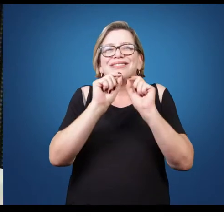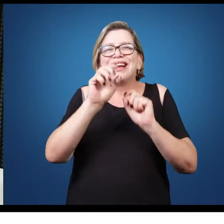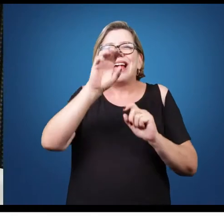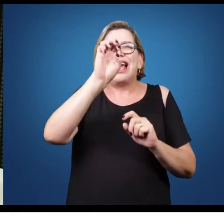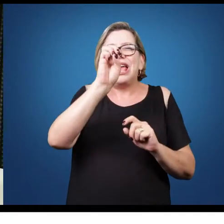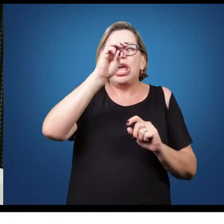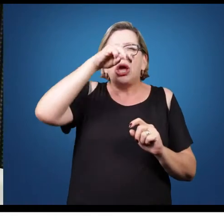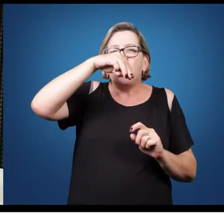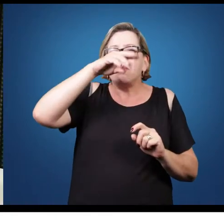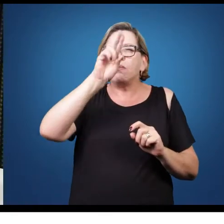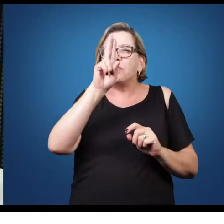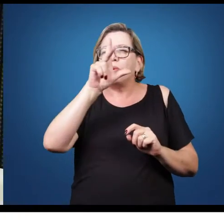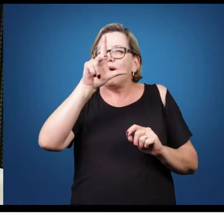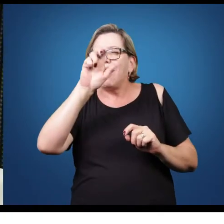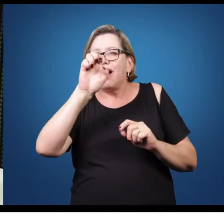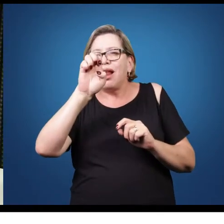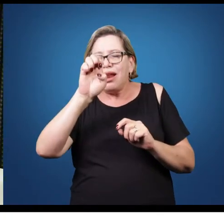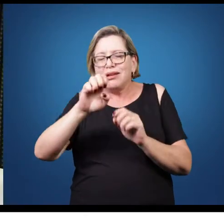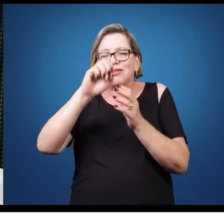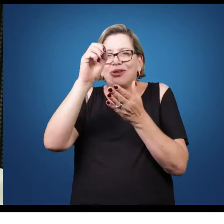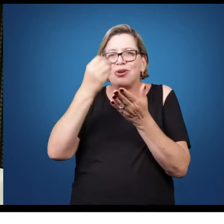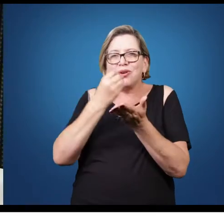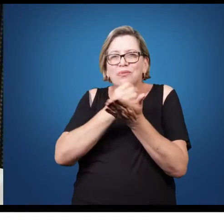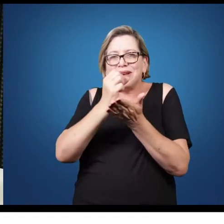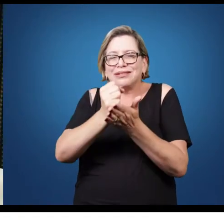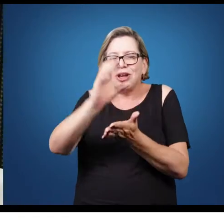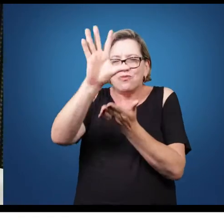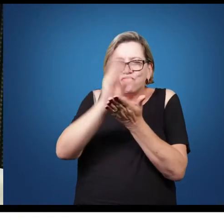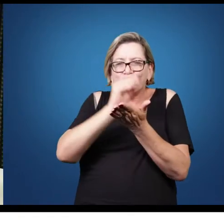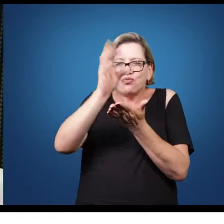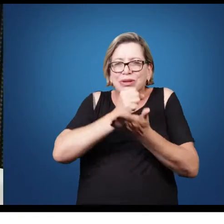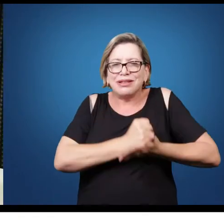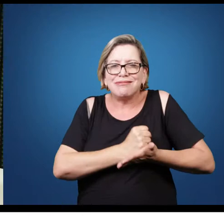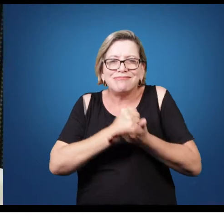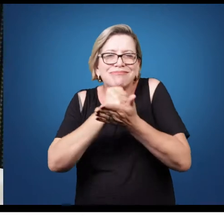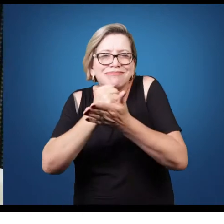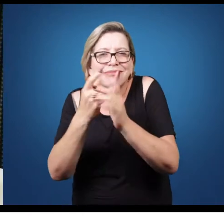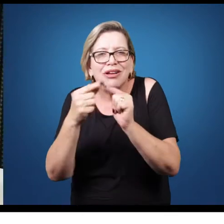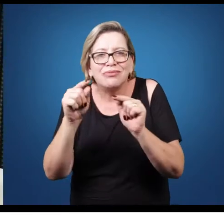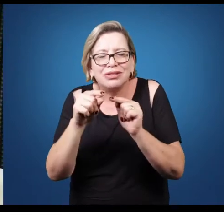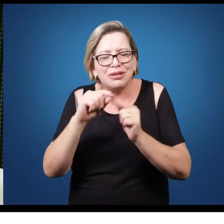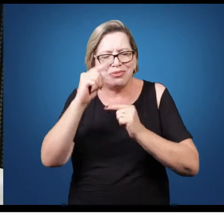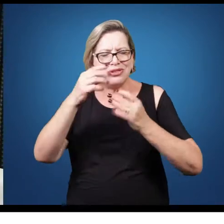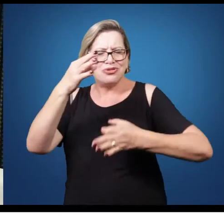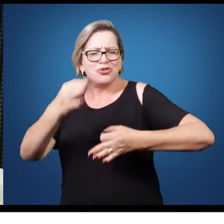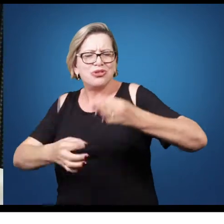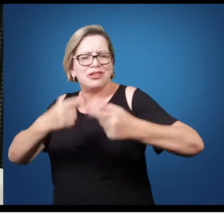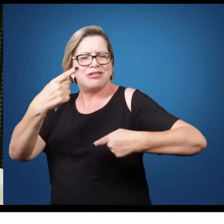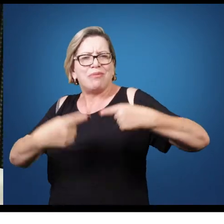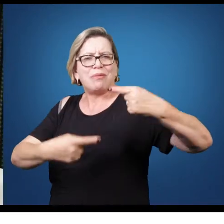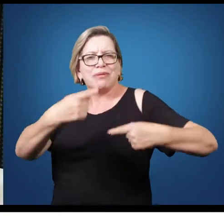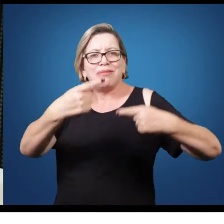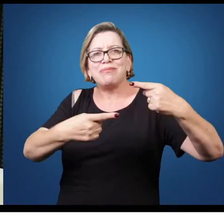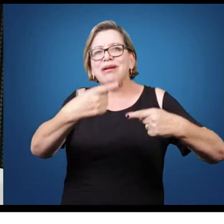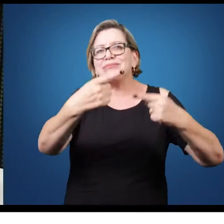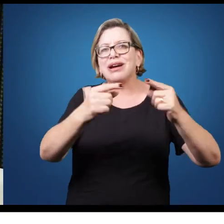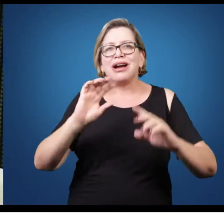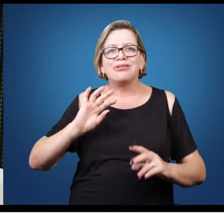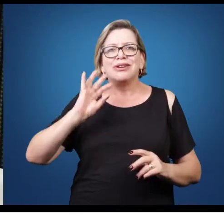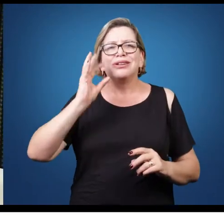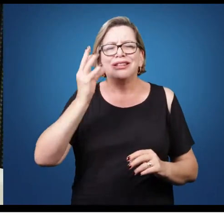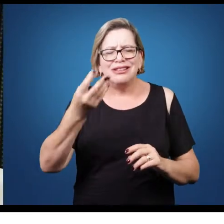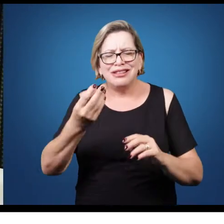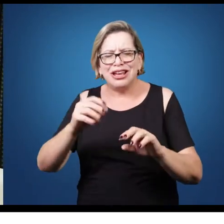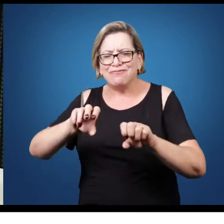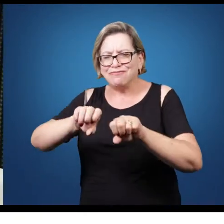download de música começou a a dominar o sistema depois disso foi uma cena lutas judiciais e sempre que caiu um sistema de download